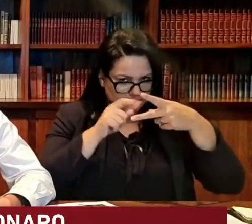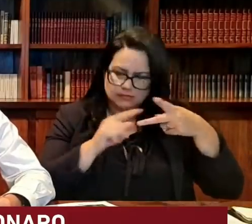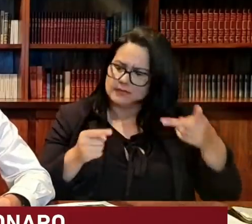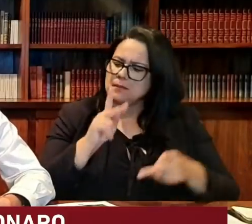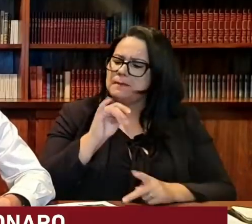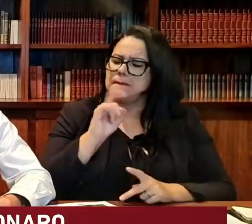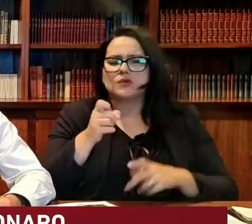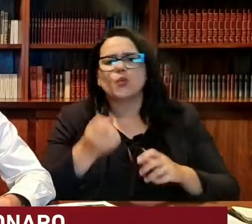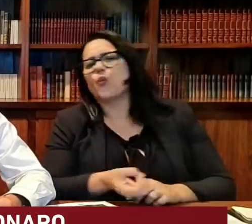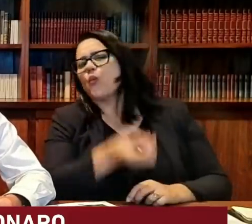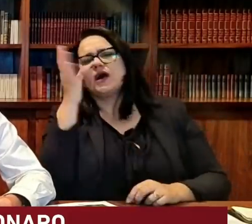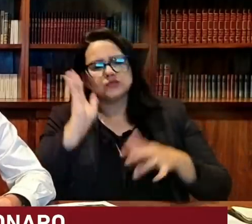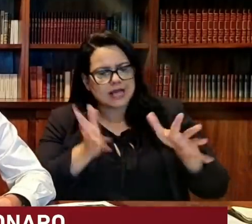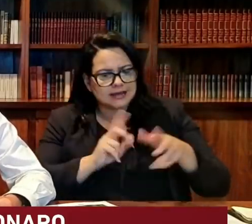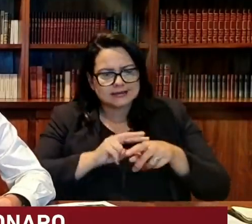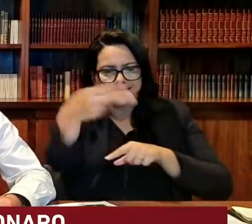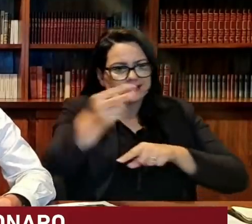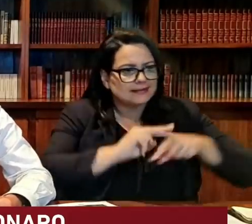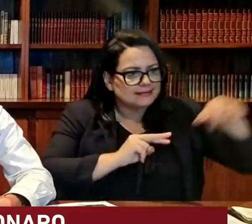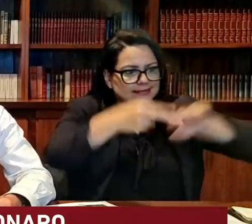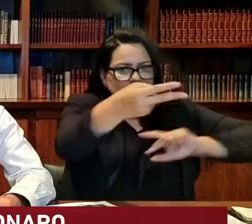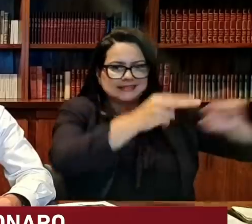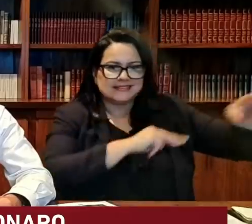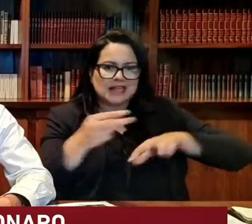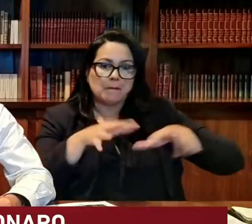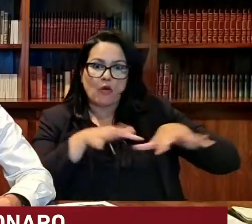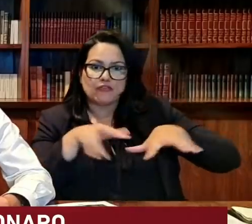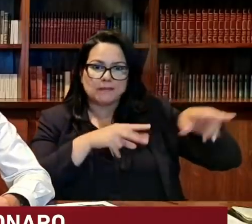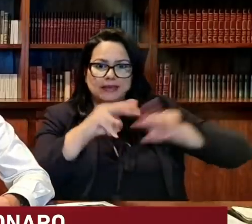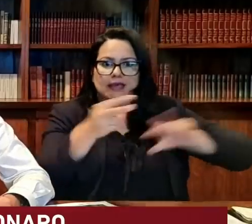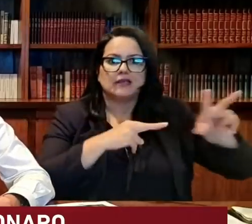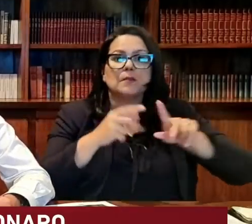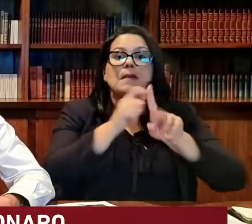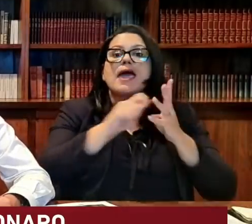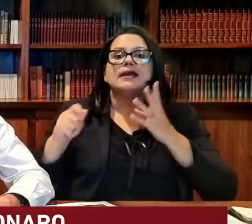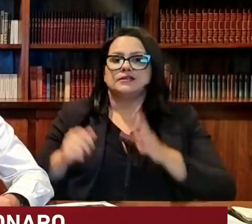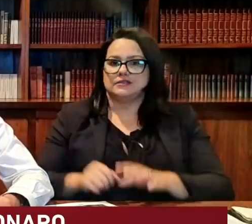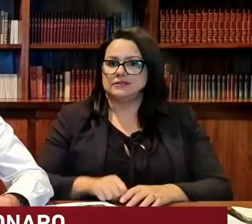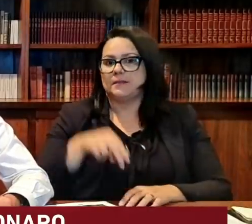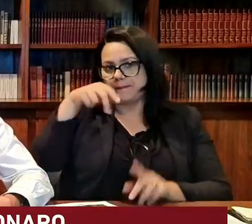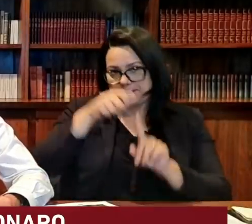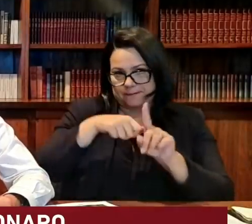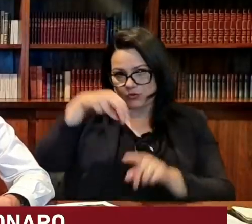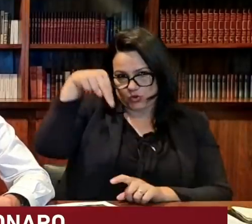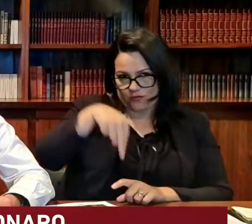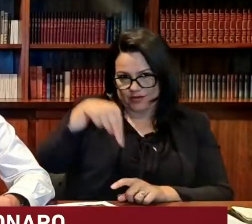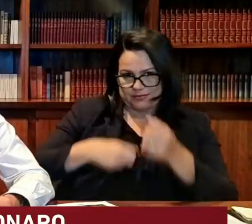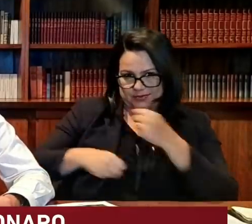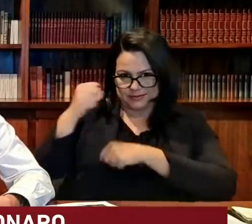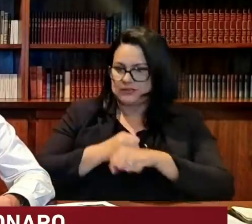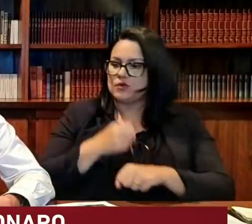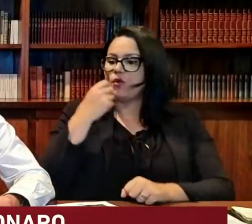Quantas movimentações, né, tivemos do Pix nos últimos meses. Então, em novembro do ano passado,